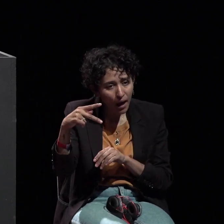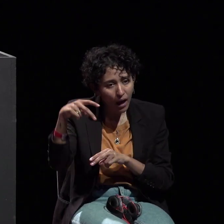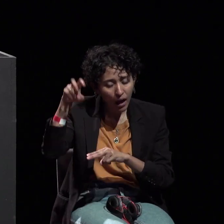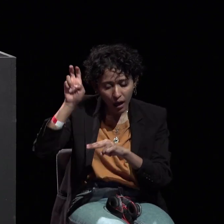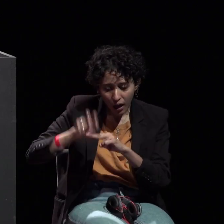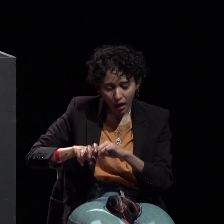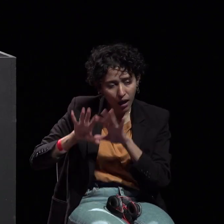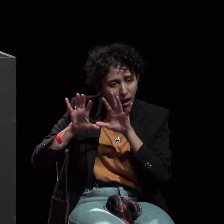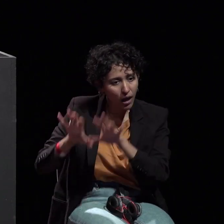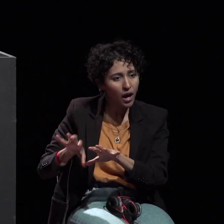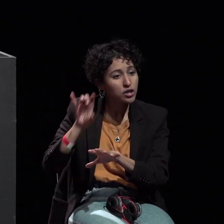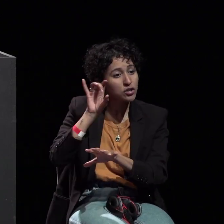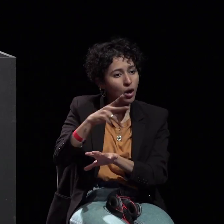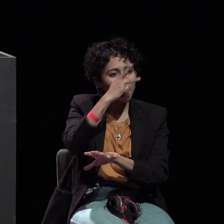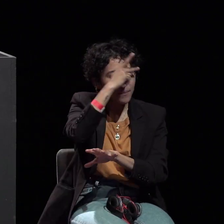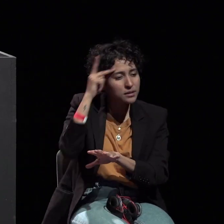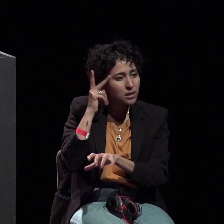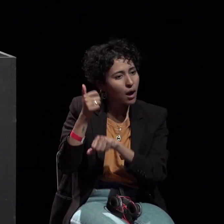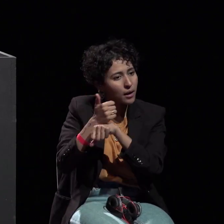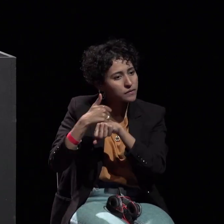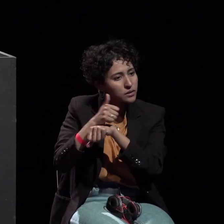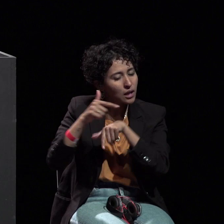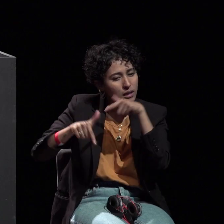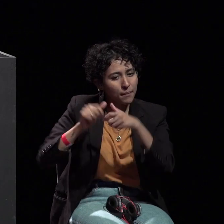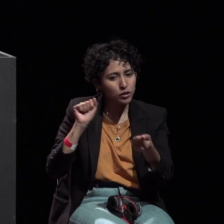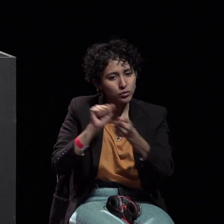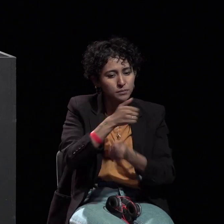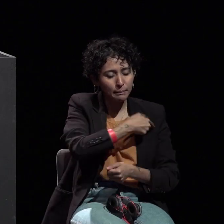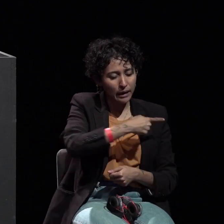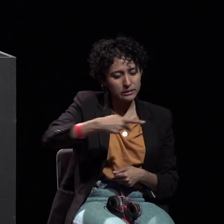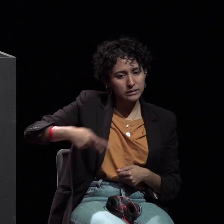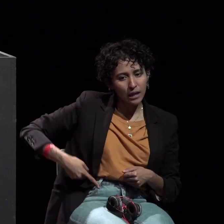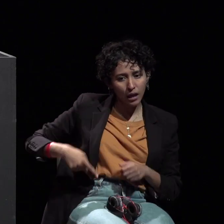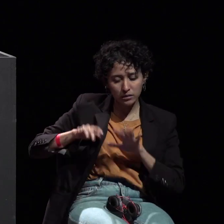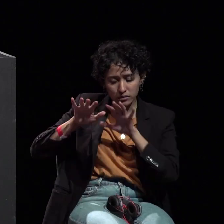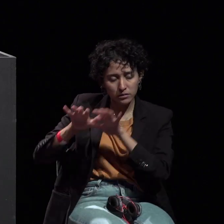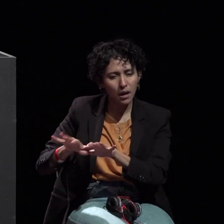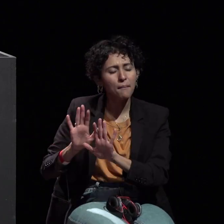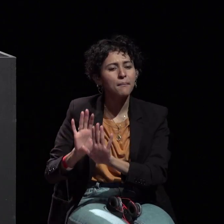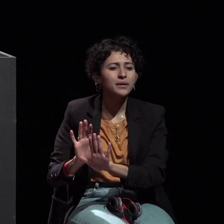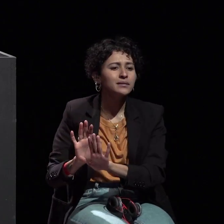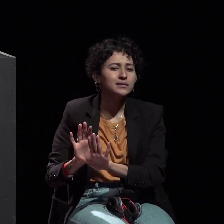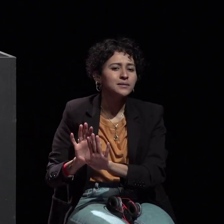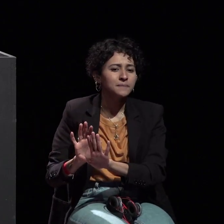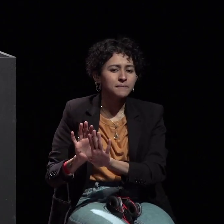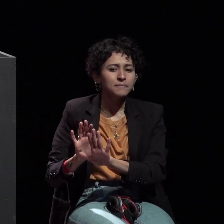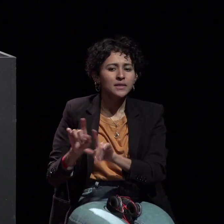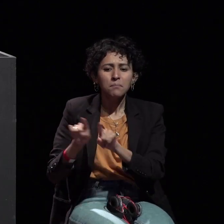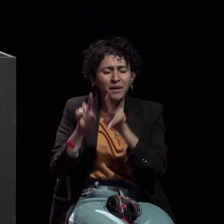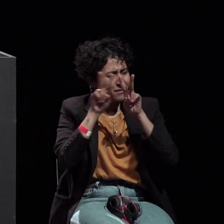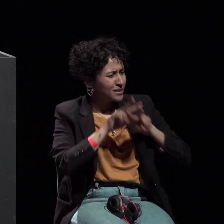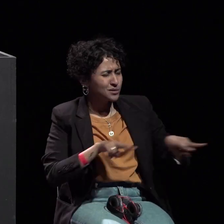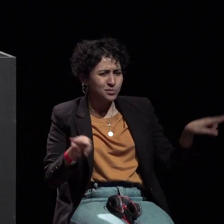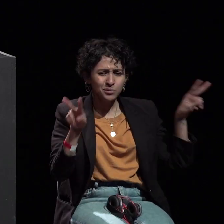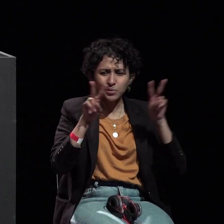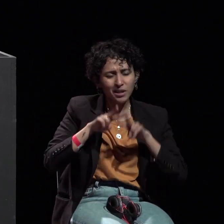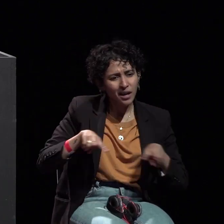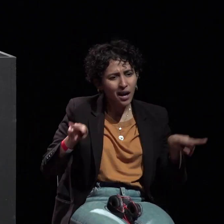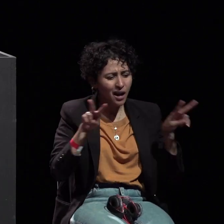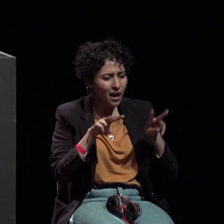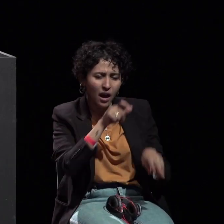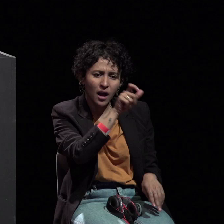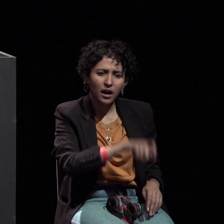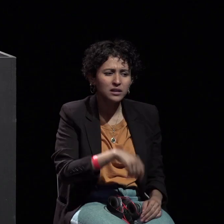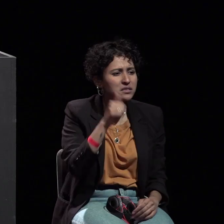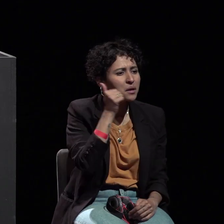só estavam as pessoas que viajariam com o presidente Lula. E um detalhe, em termos de visualidade, essa mulher,